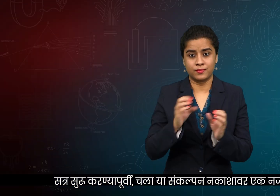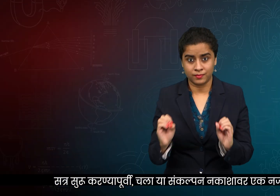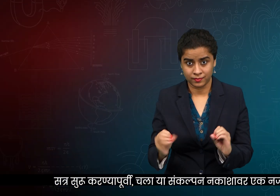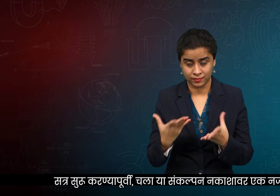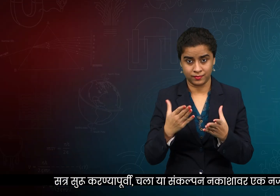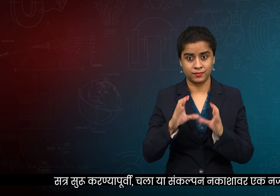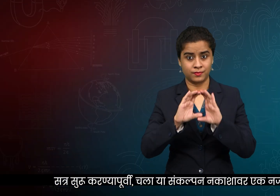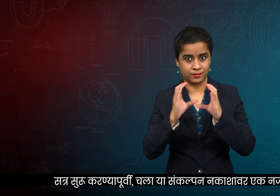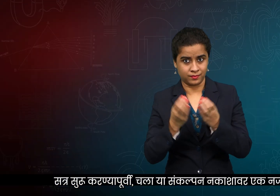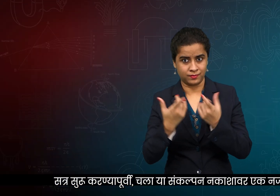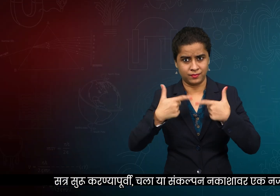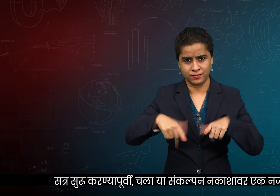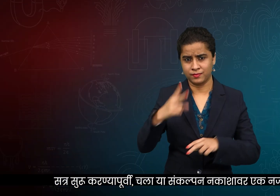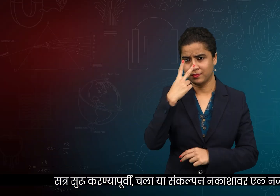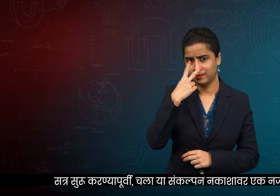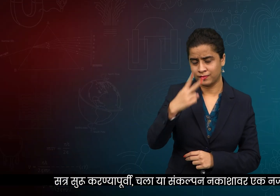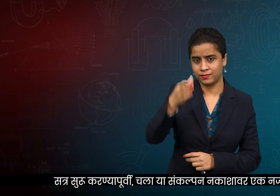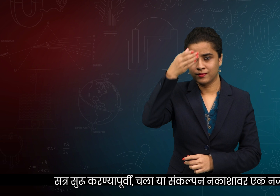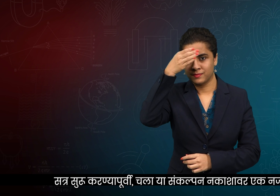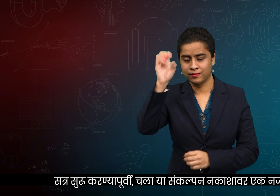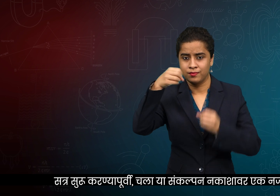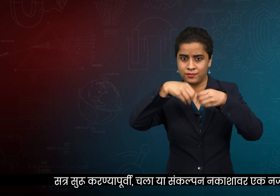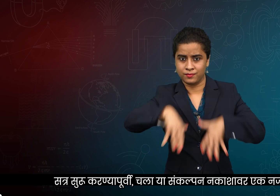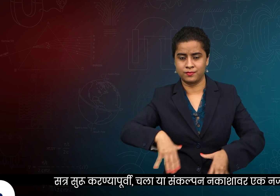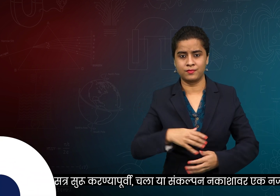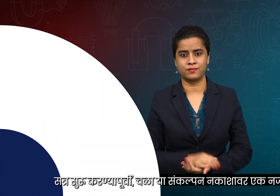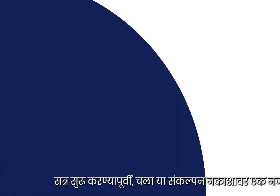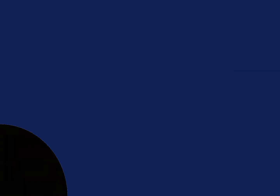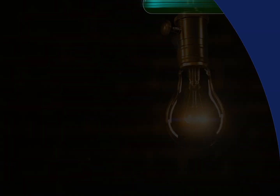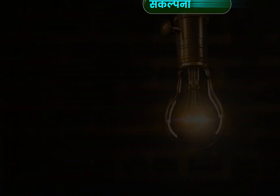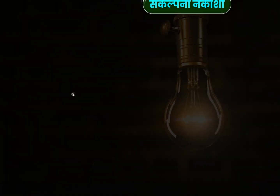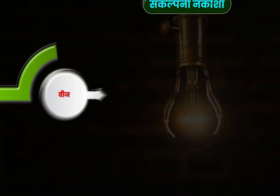सत्र सुरू करण्यापूर्वी चला या संकल्पना नकाशावर एक नजर टाकूया.